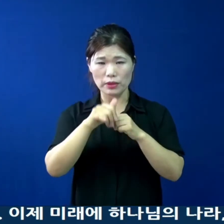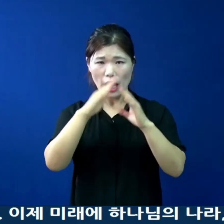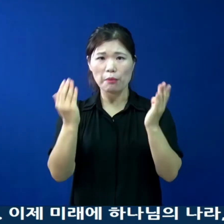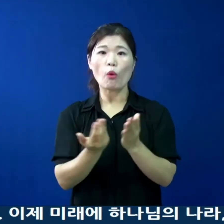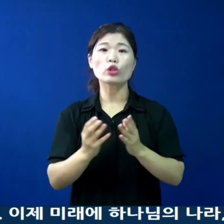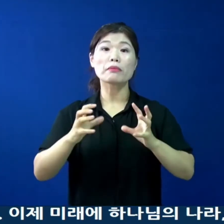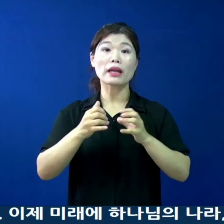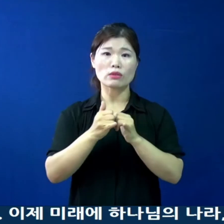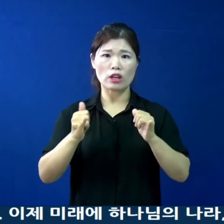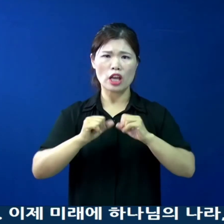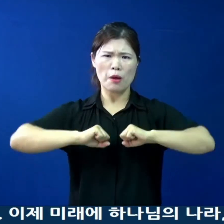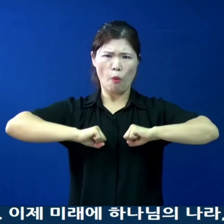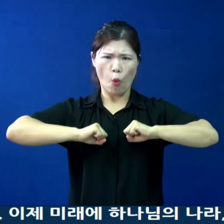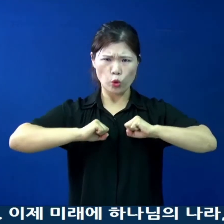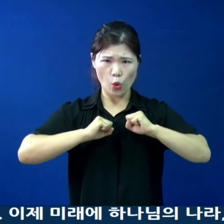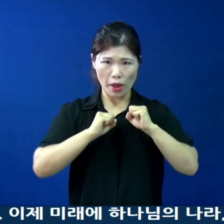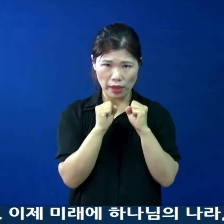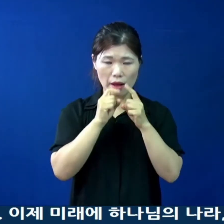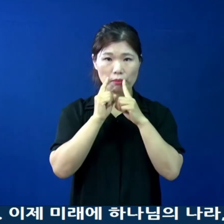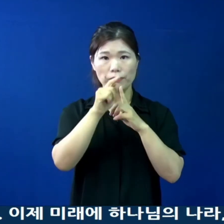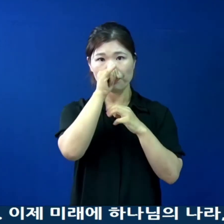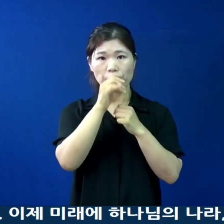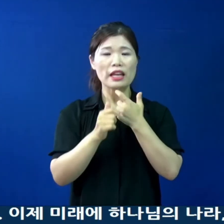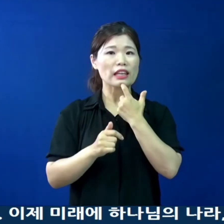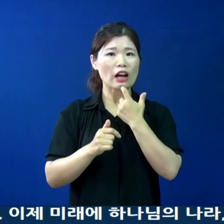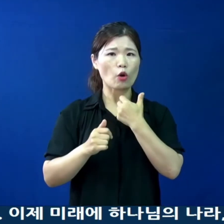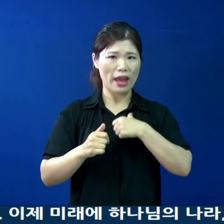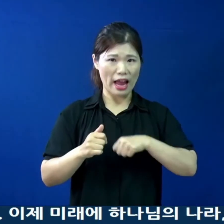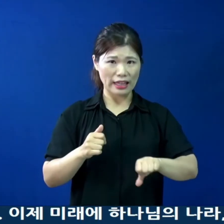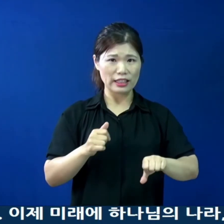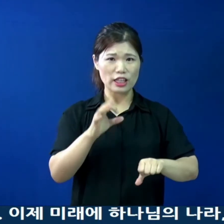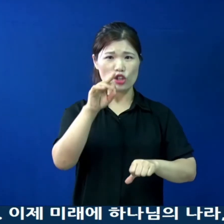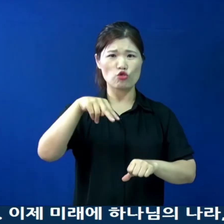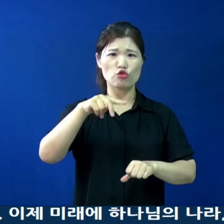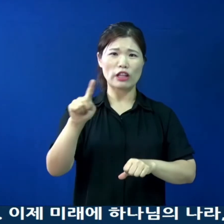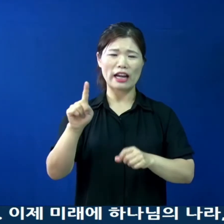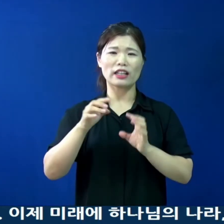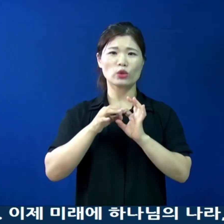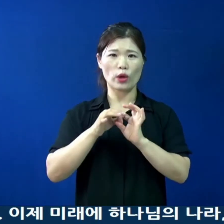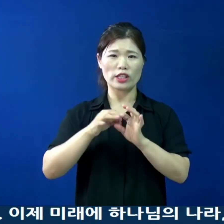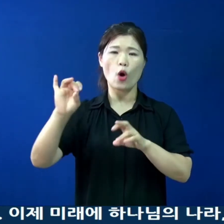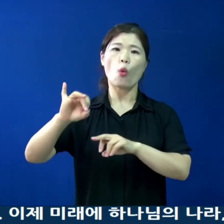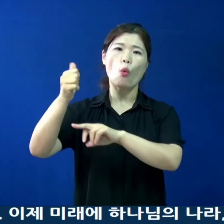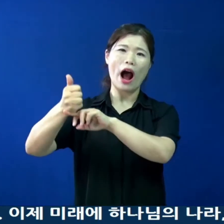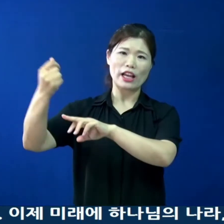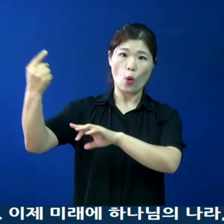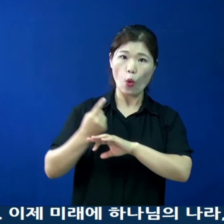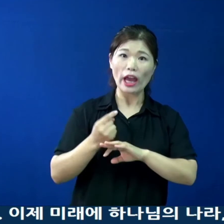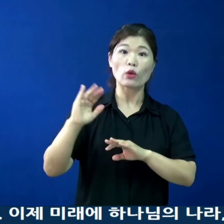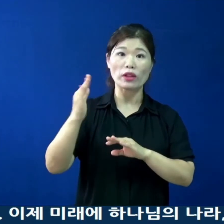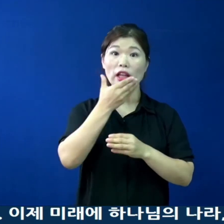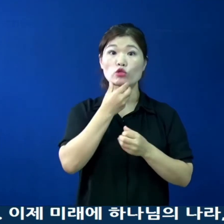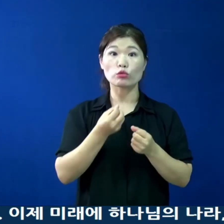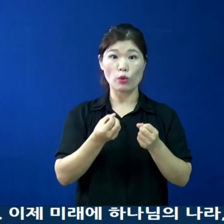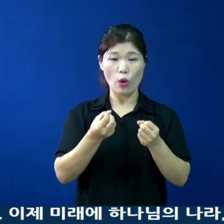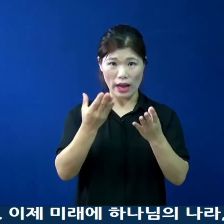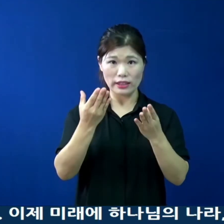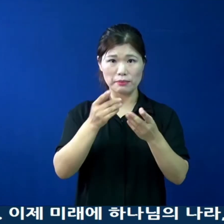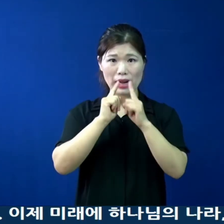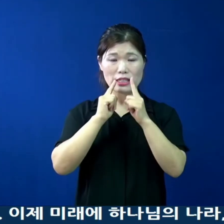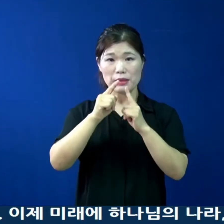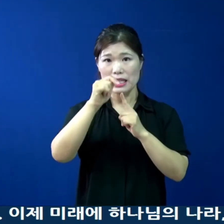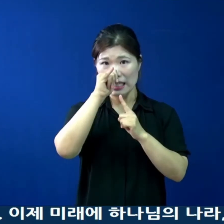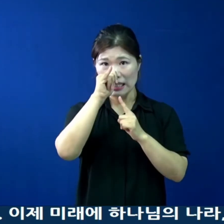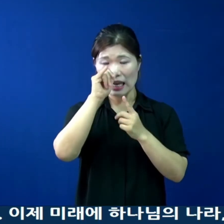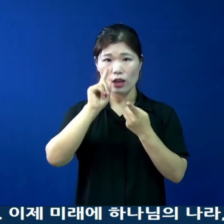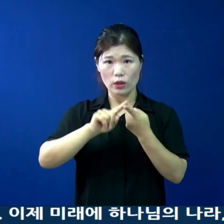백성이 복종하리로다. 야곱의 아들 유다를 통해서 왕이 온다는 것을 축복하는 장면인데 그 말씀이